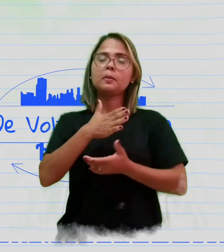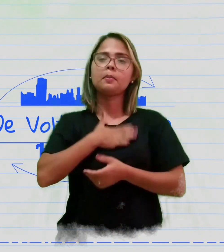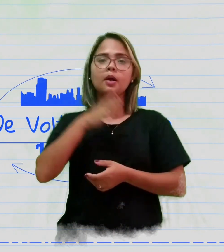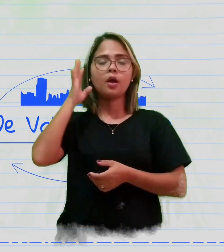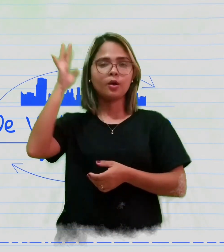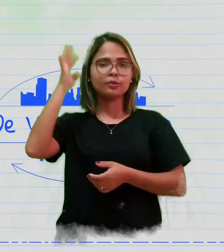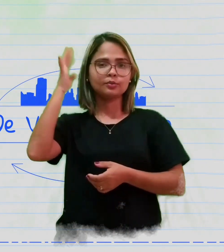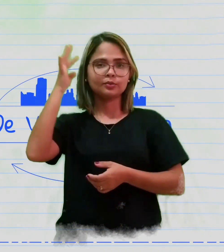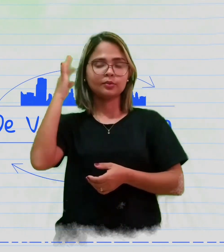Vicky,